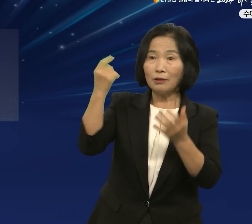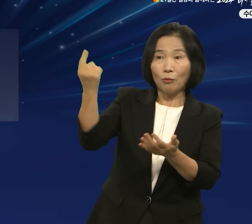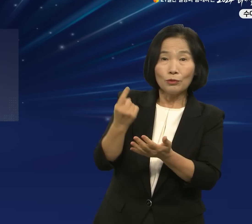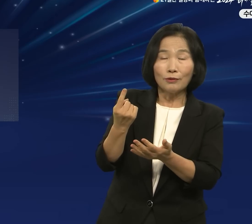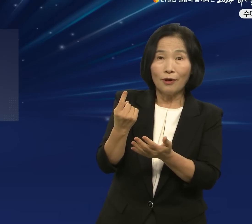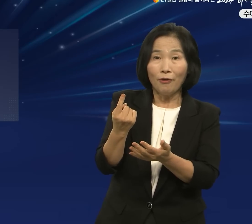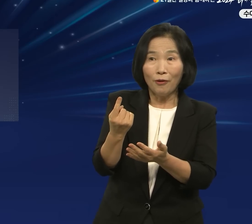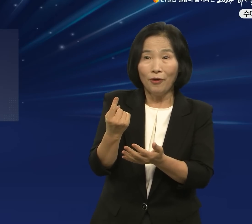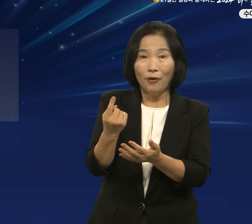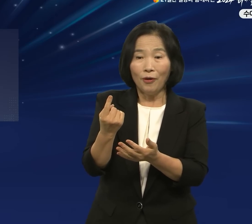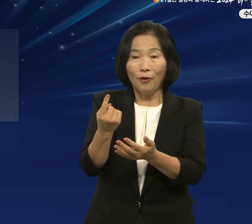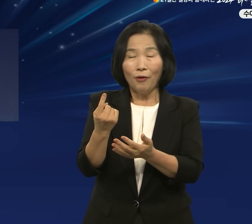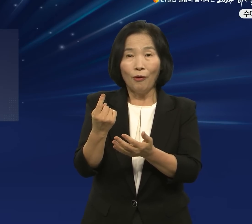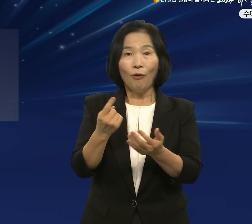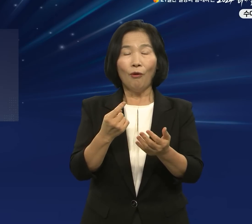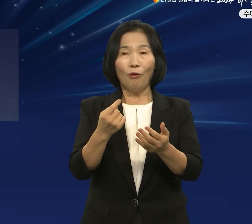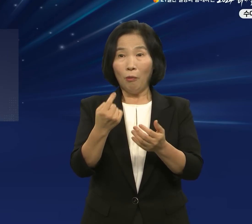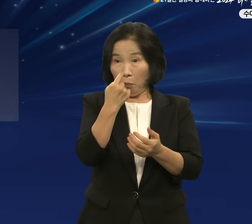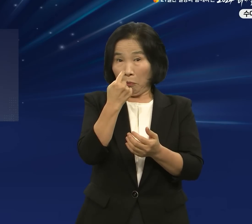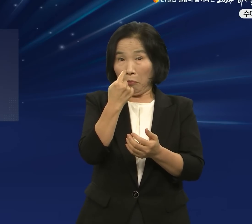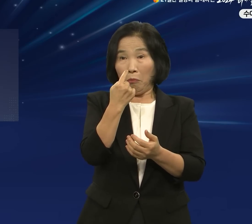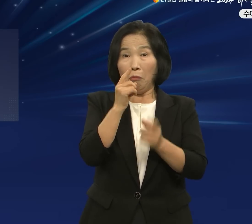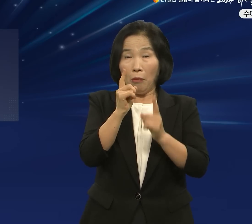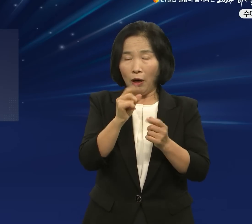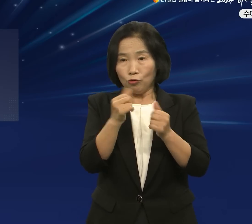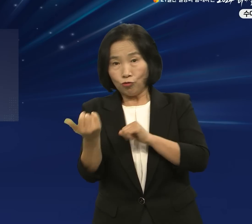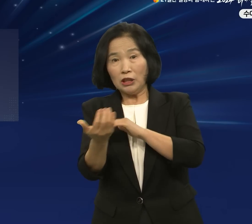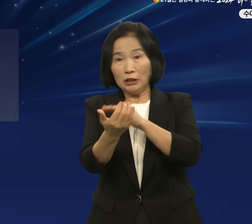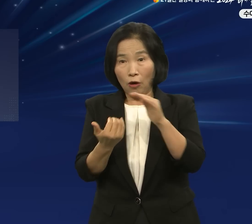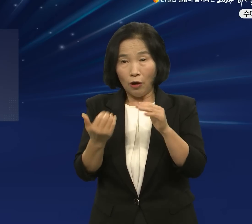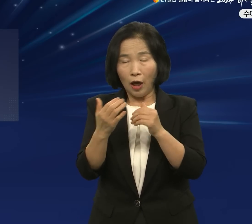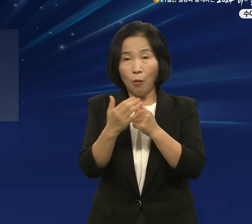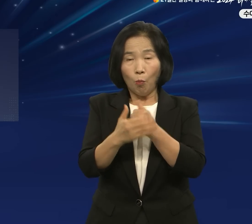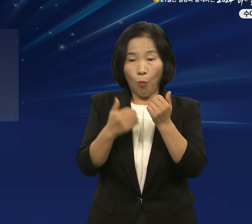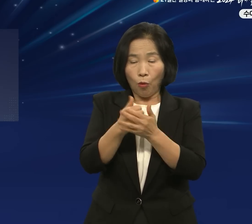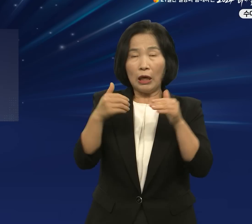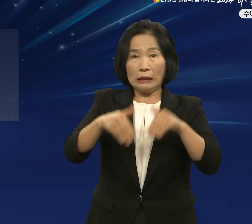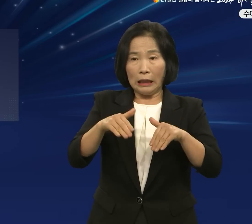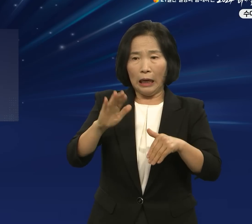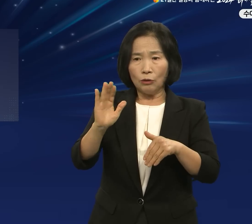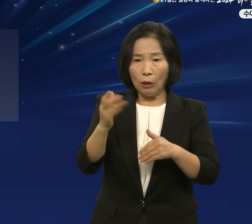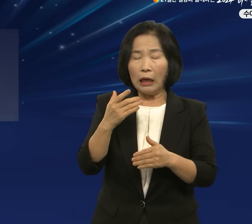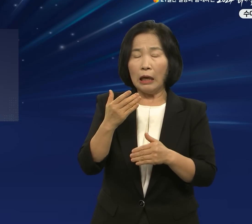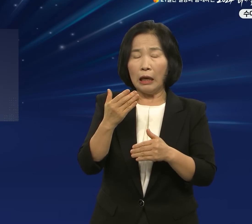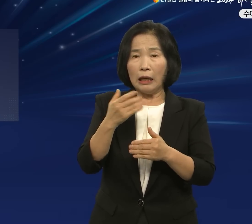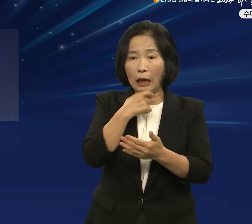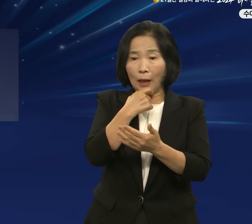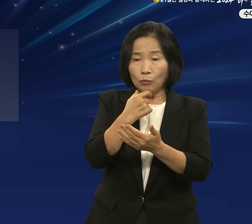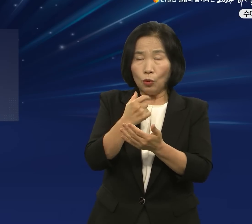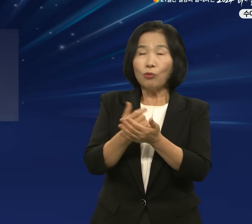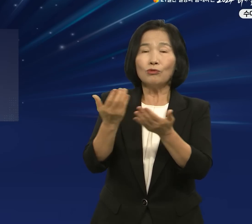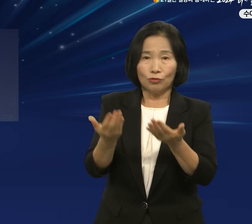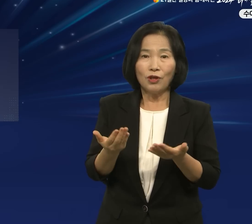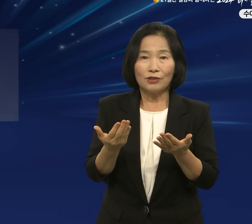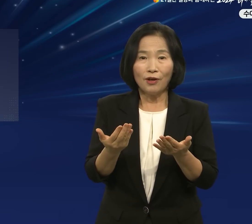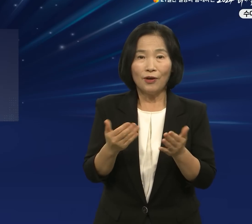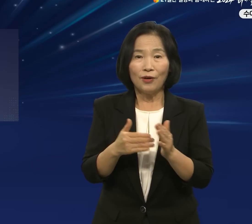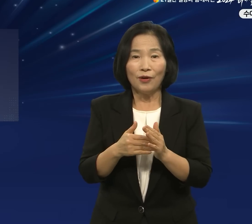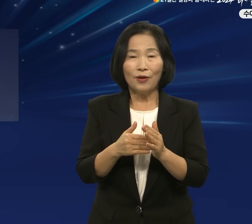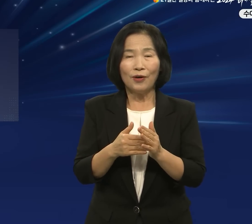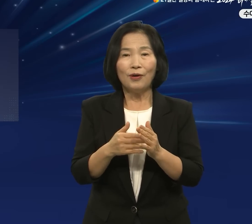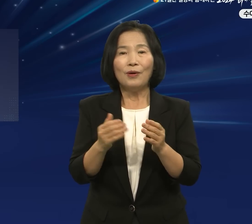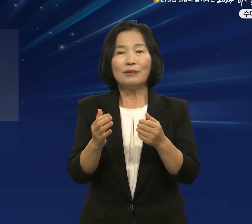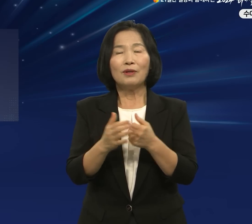죽기 전에 반드시 목회자가 되어야 된다는 그런 감동을 주셨습니다. 성경에는